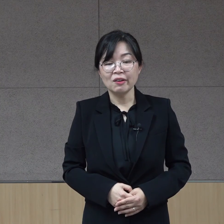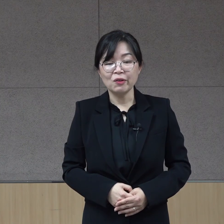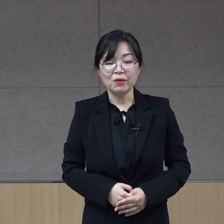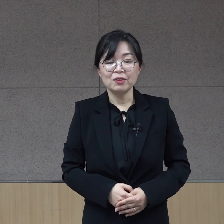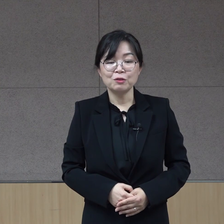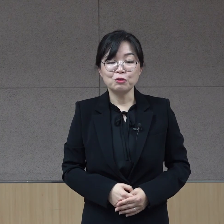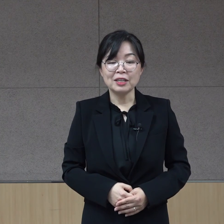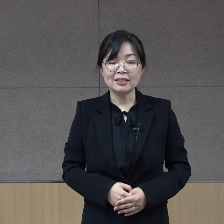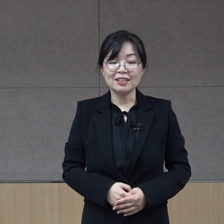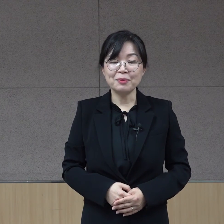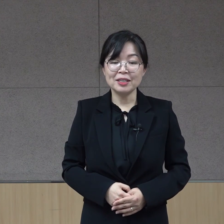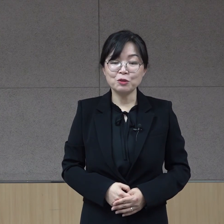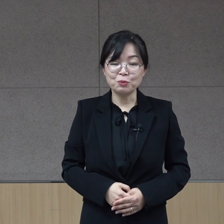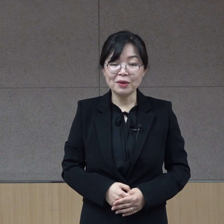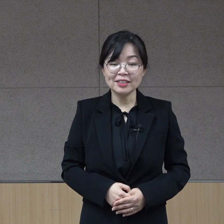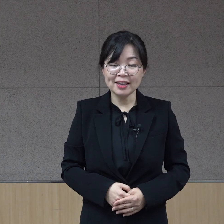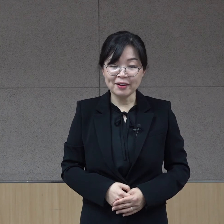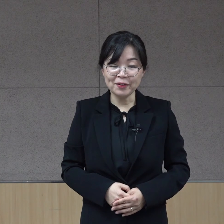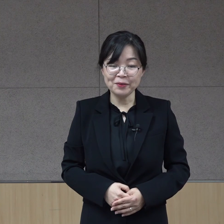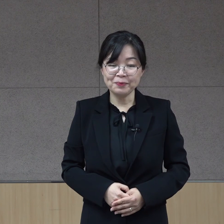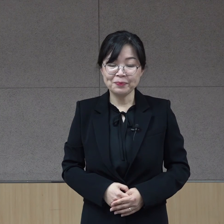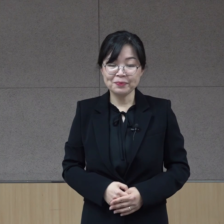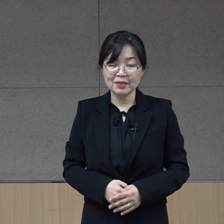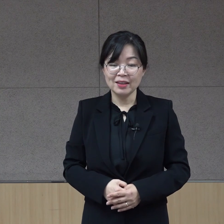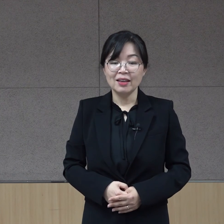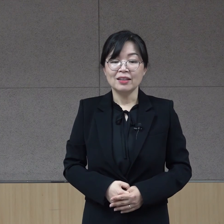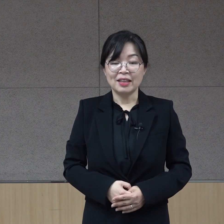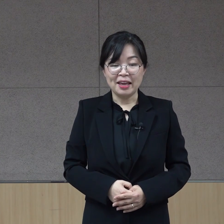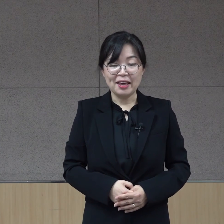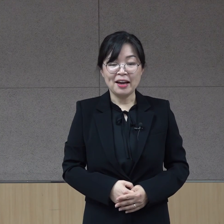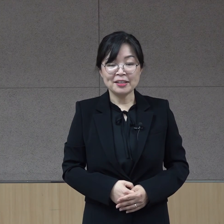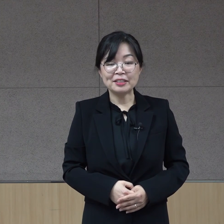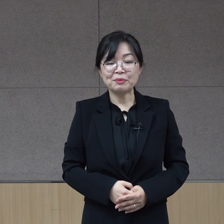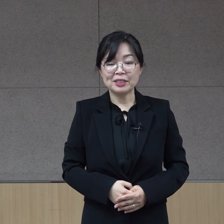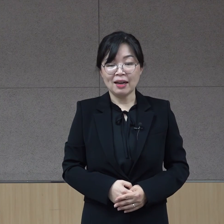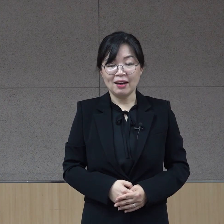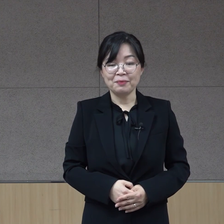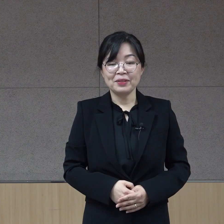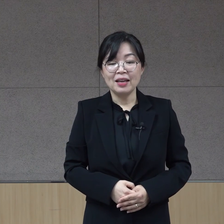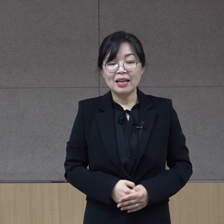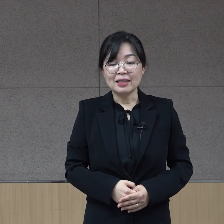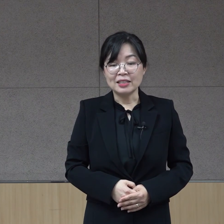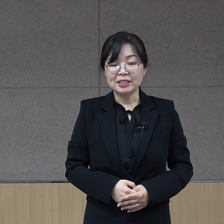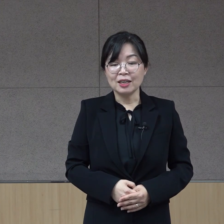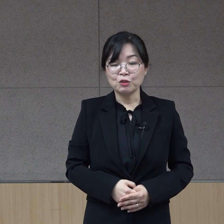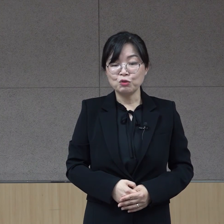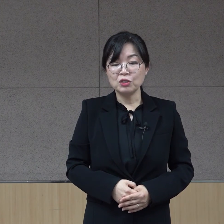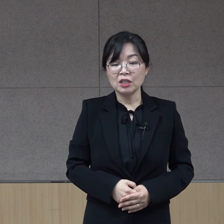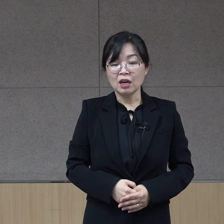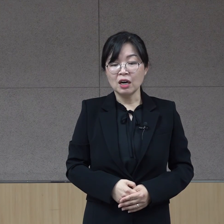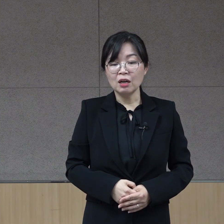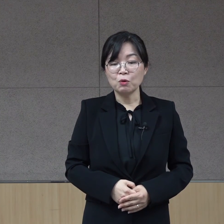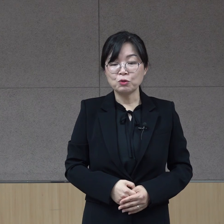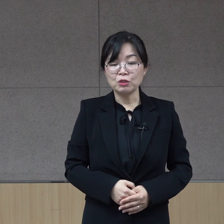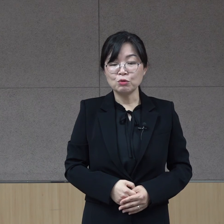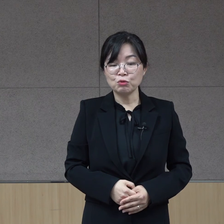모양이에요. 우산을 미리 준비하세요. 네, 알겠습니다. 날씨가 추우니까 옷을